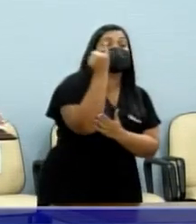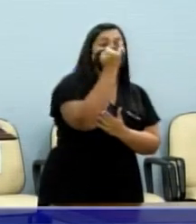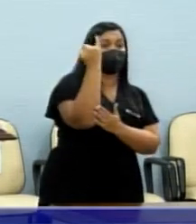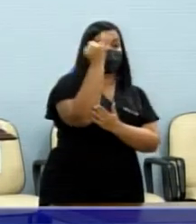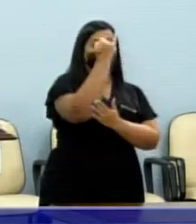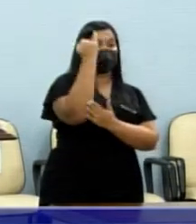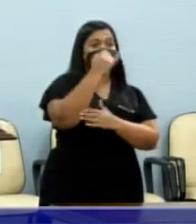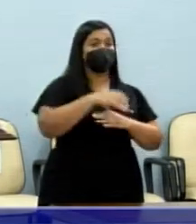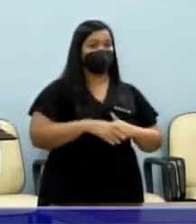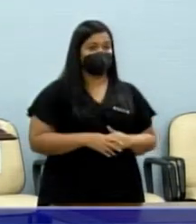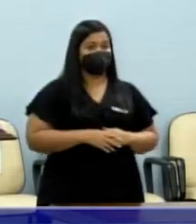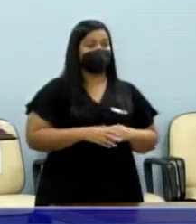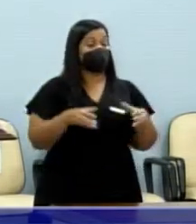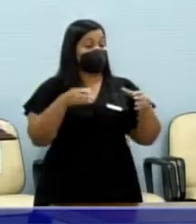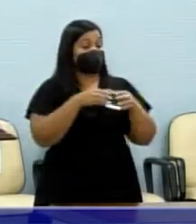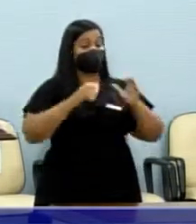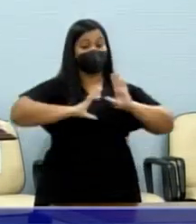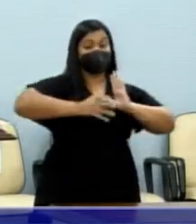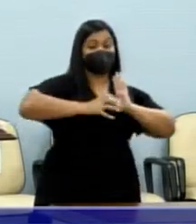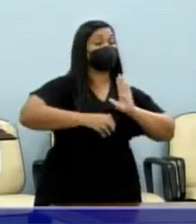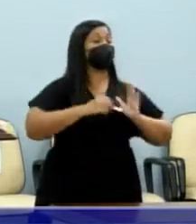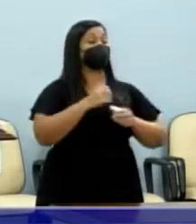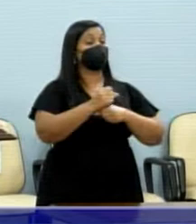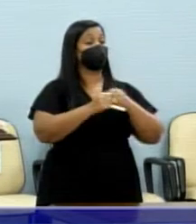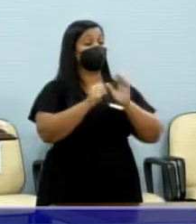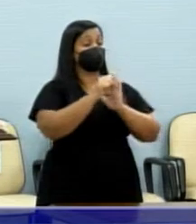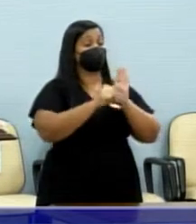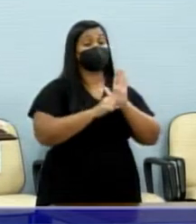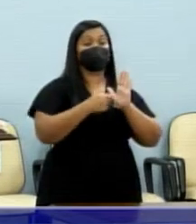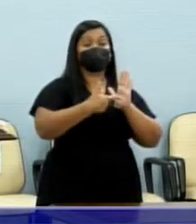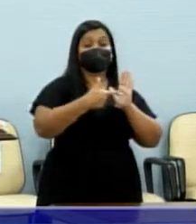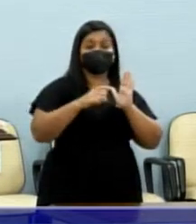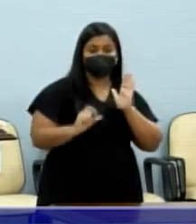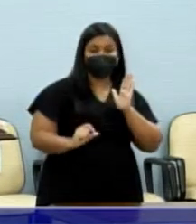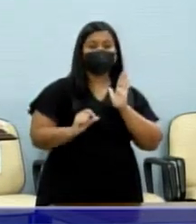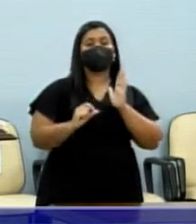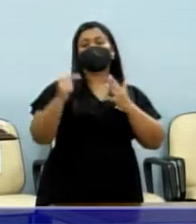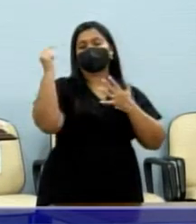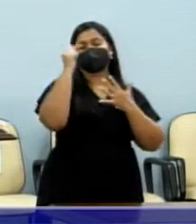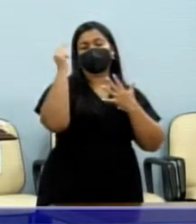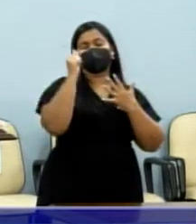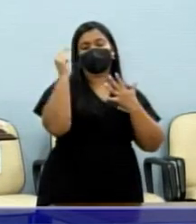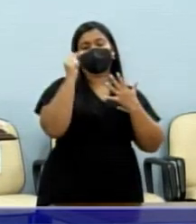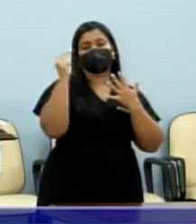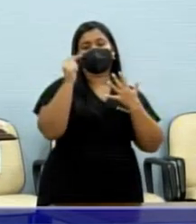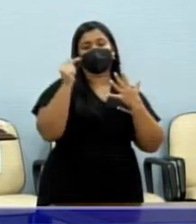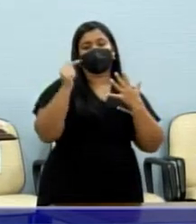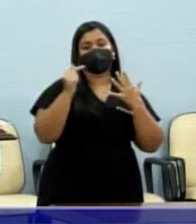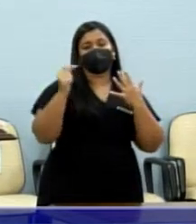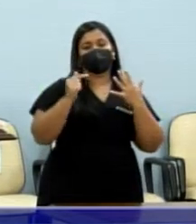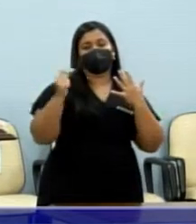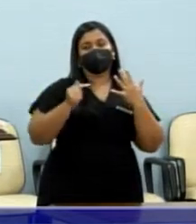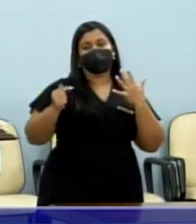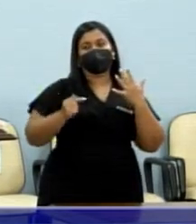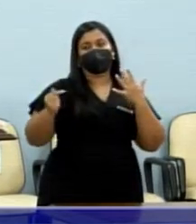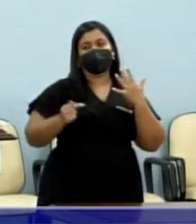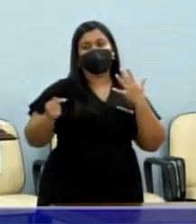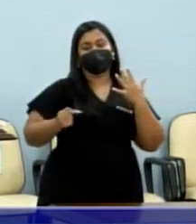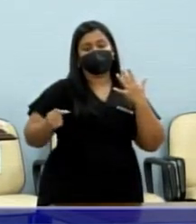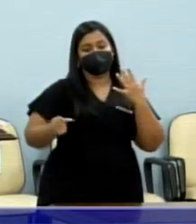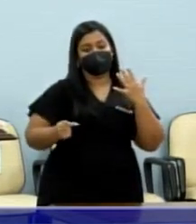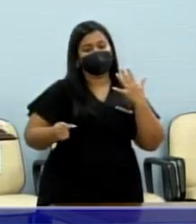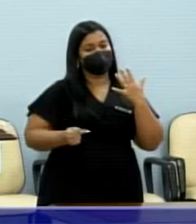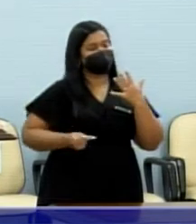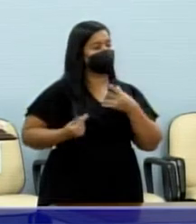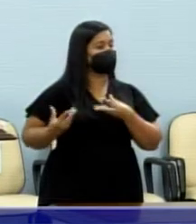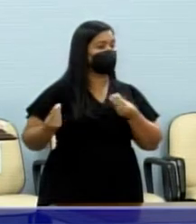compuseram o nosso quadro partidário no século XX. Graciliano Ramos, Jorge Amado, Tarsila do Amaral, Pagu, Carlos Drummond de Andrade, Di